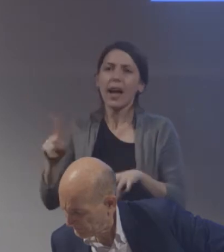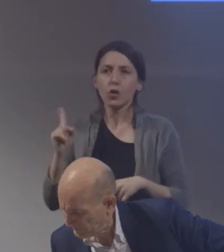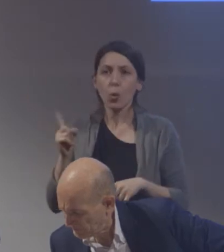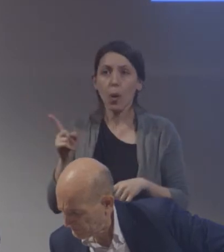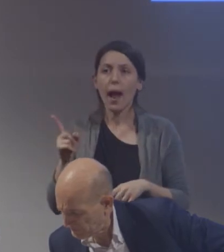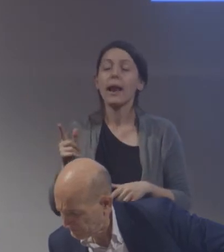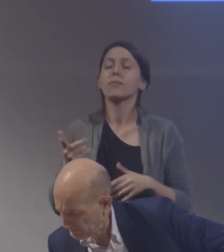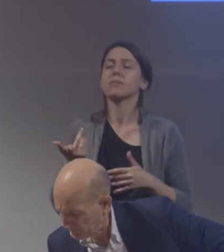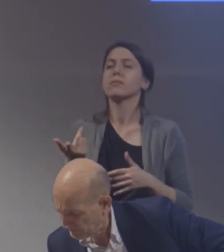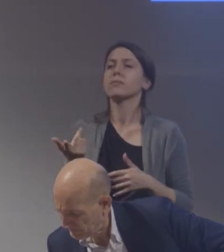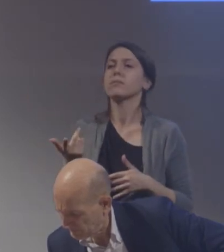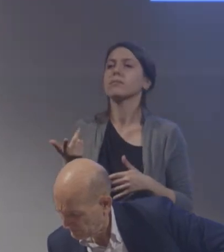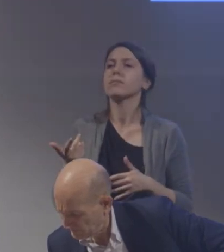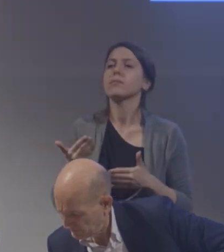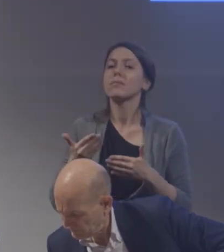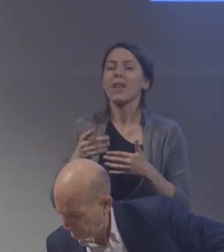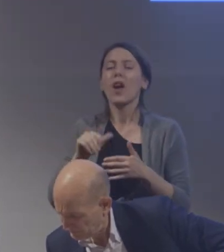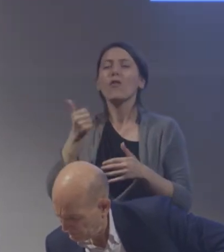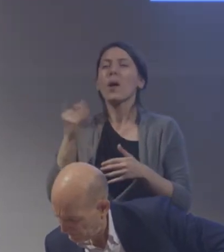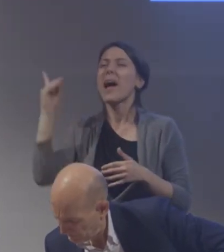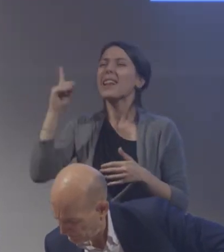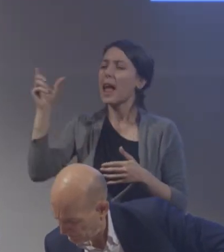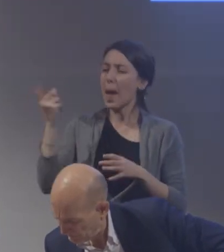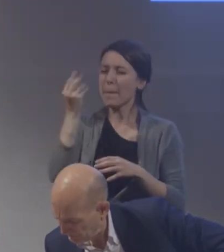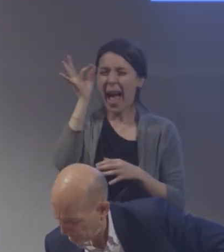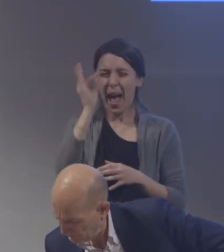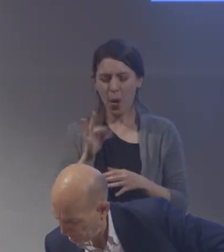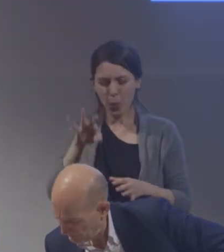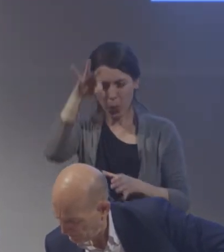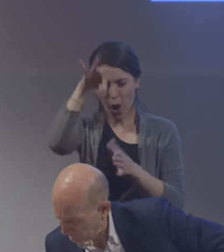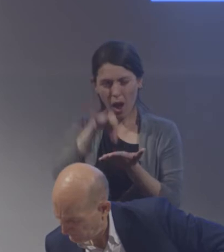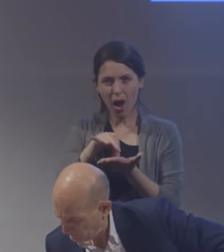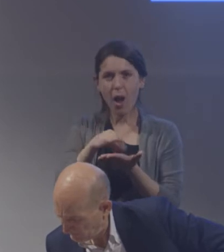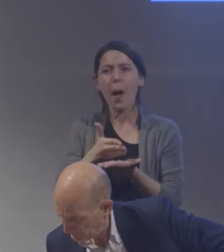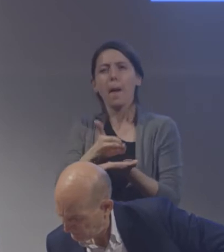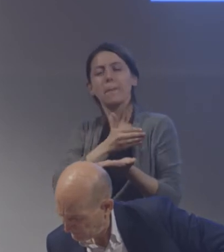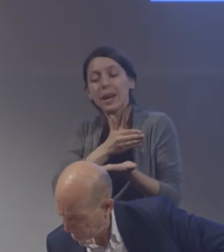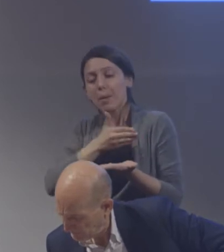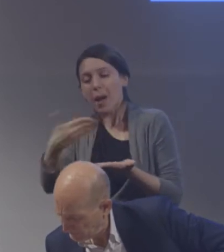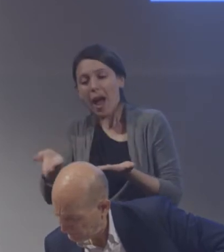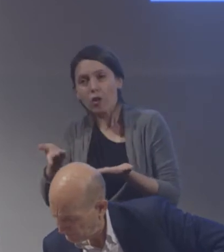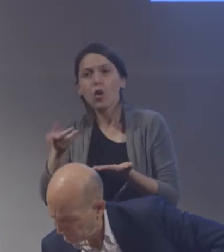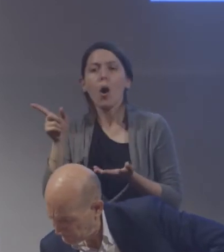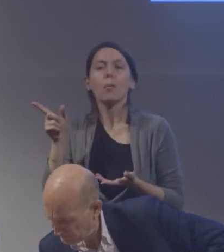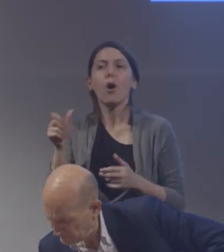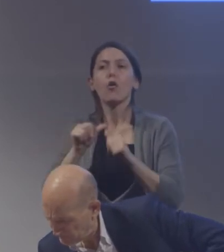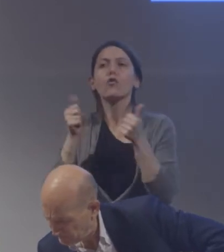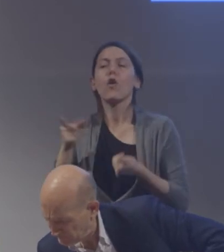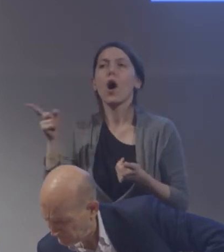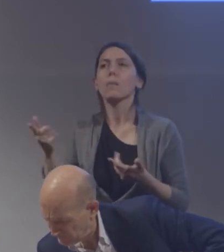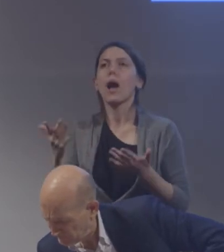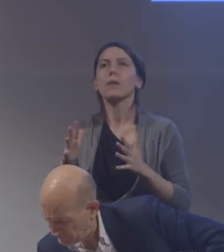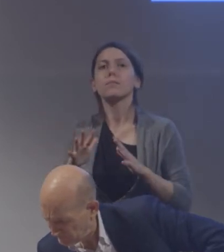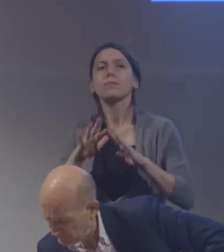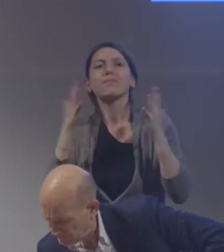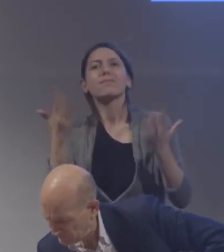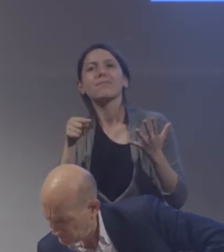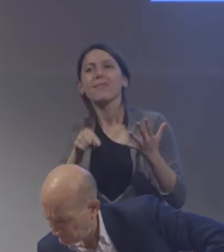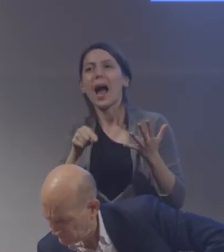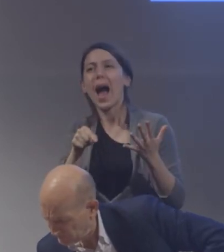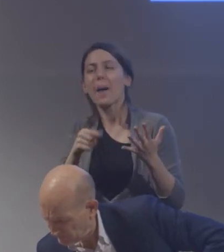prima e dopo De Mauro, prima e dopo la storia linguistica dell'Italia Unita, questo campo di studi è